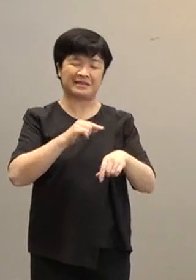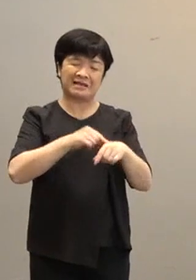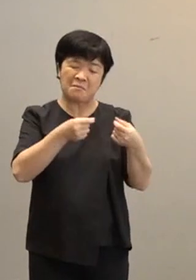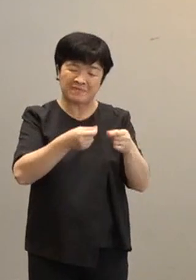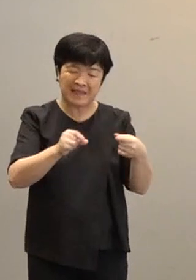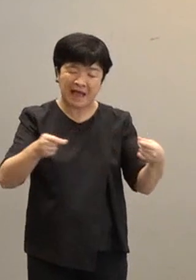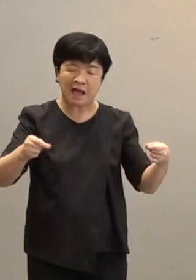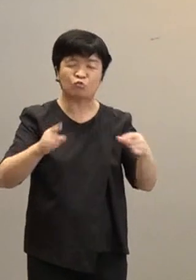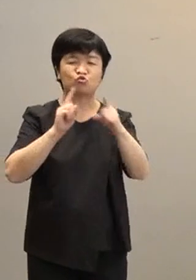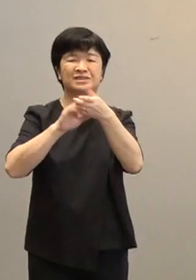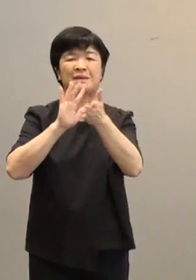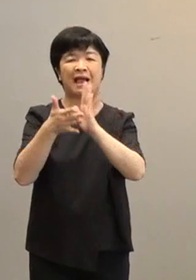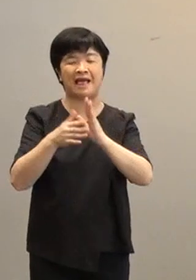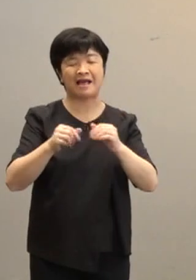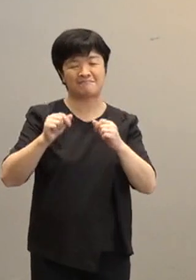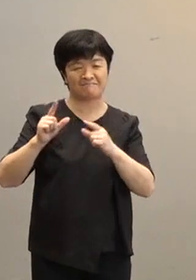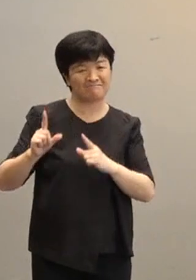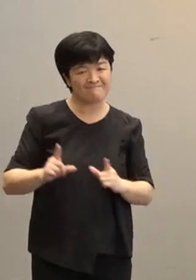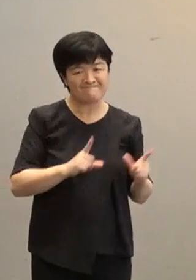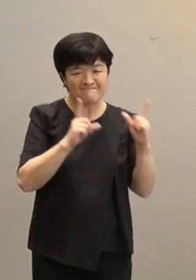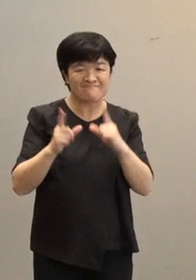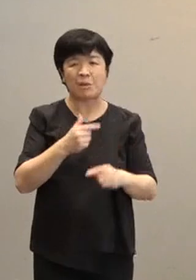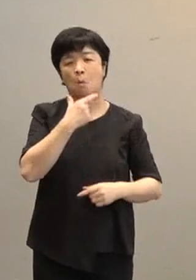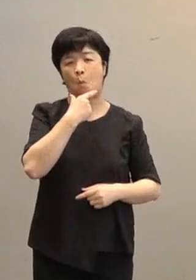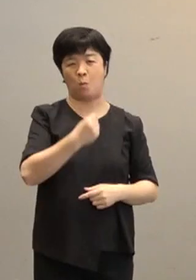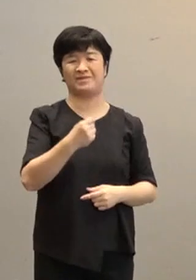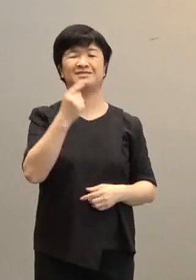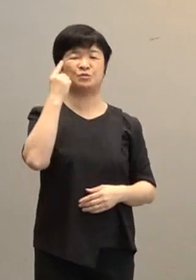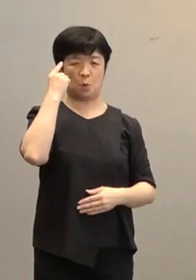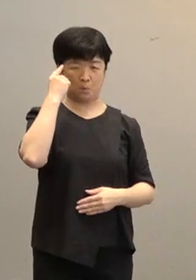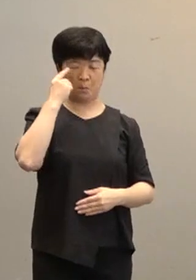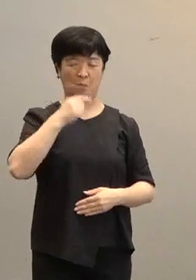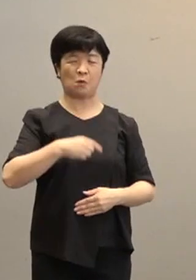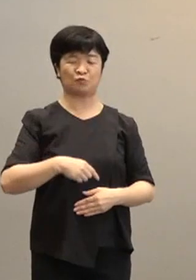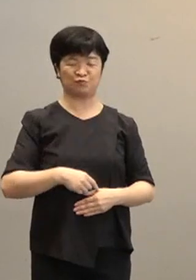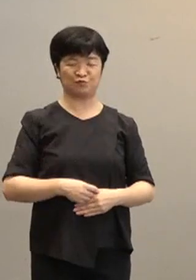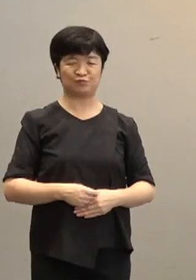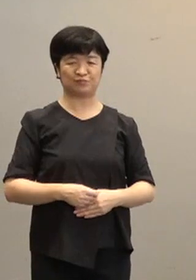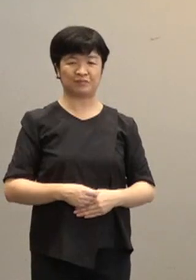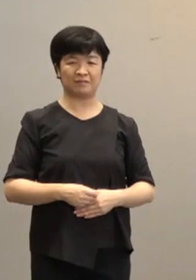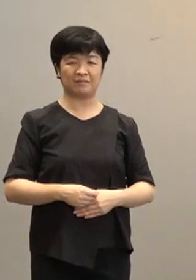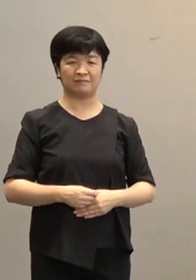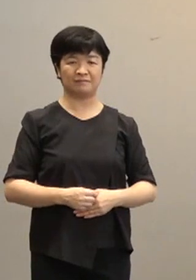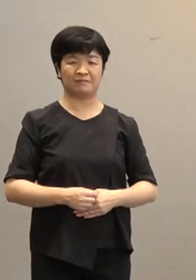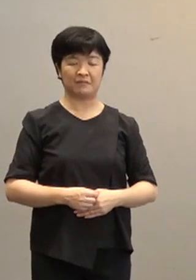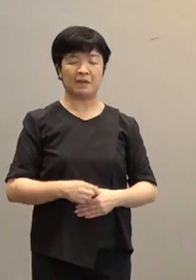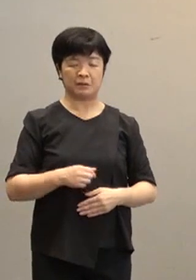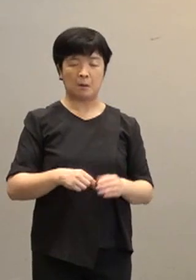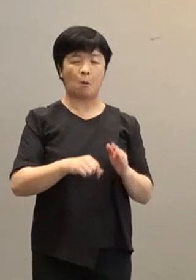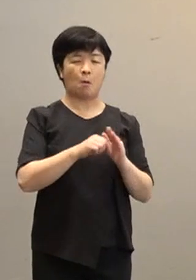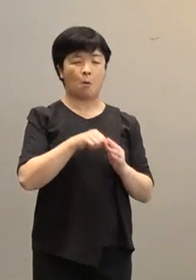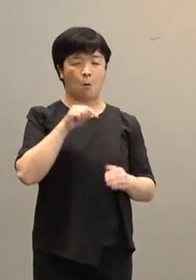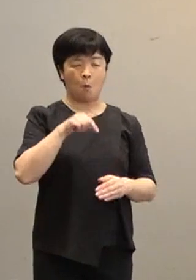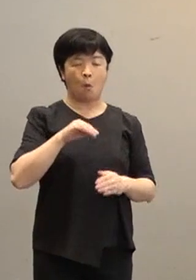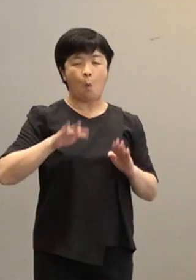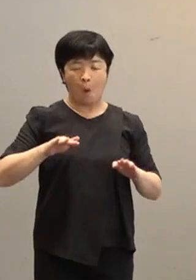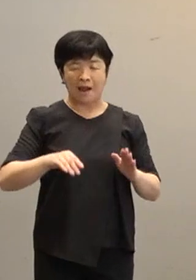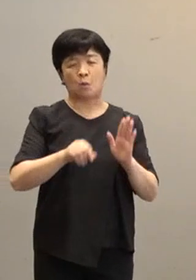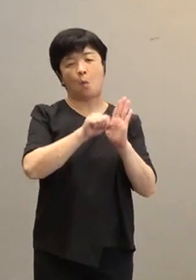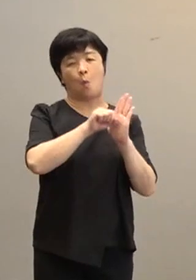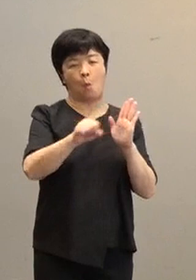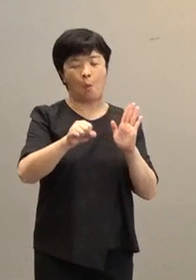ただけるようにですね、我々としてはしっかりこのそういう効果を我々としては期待